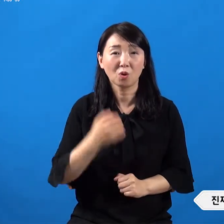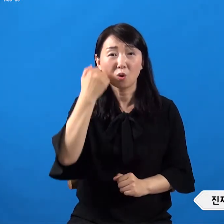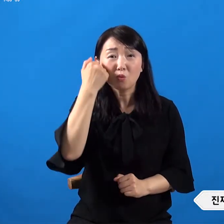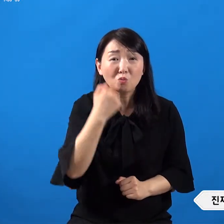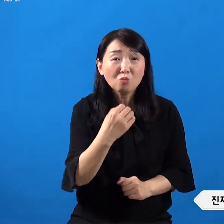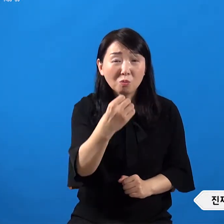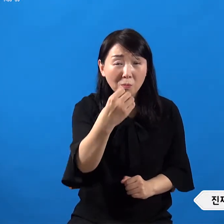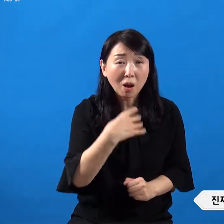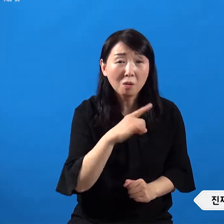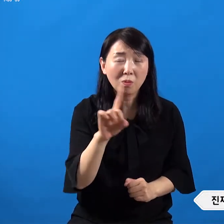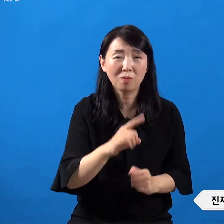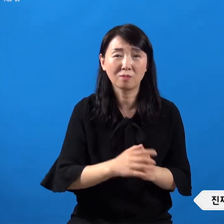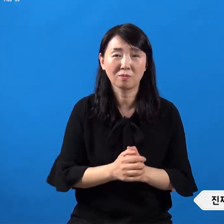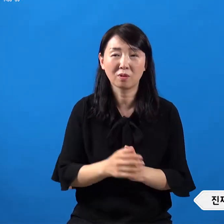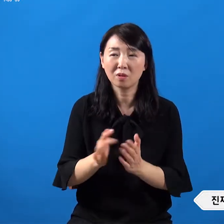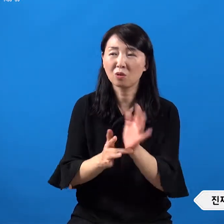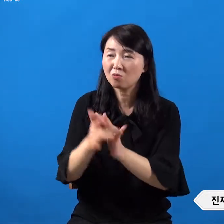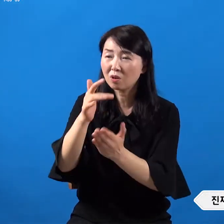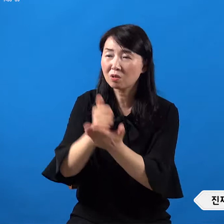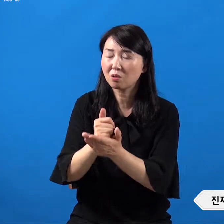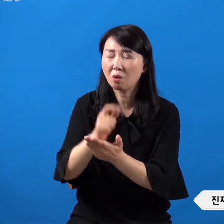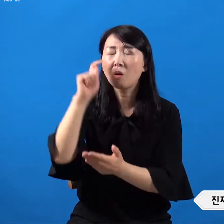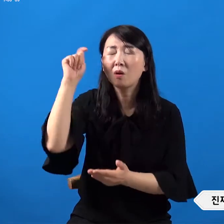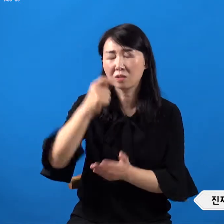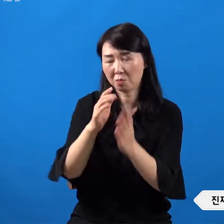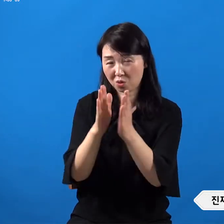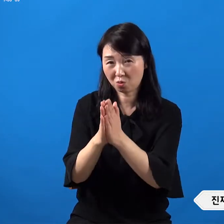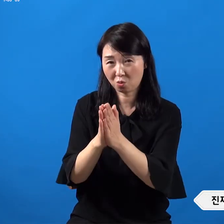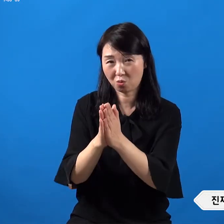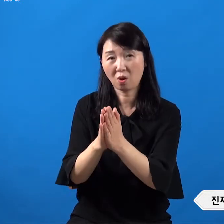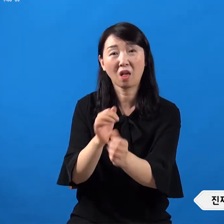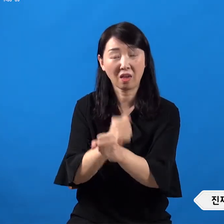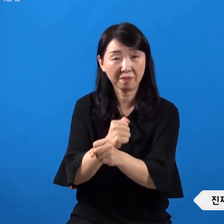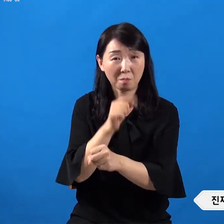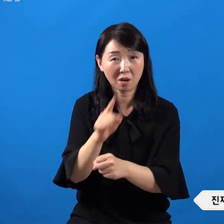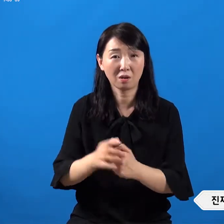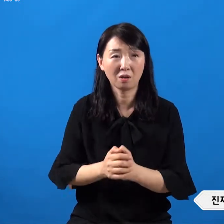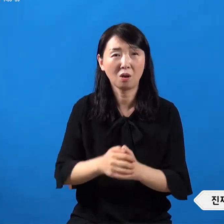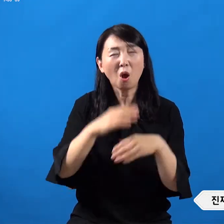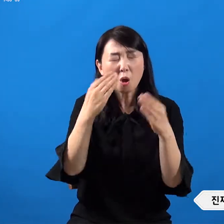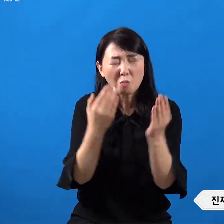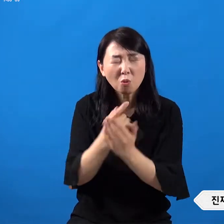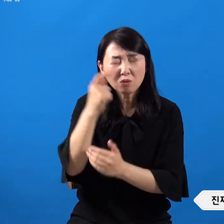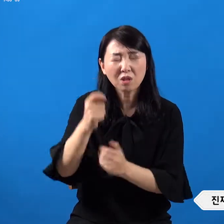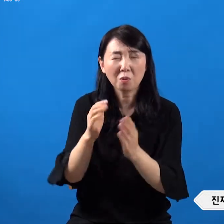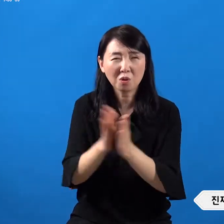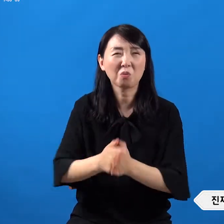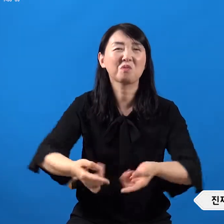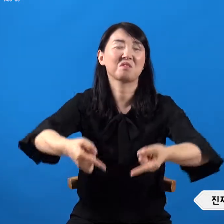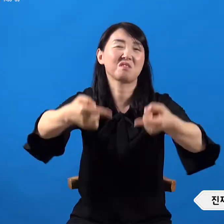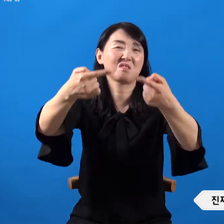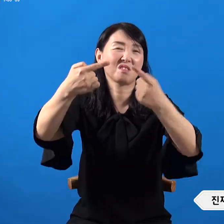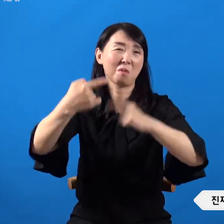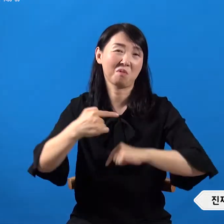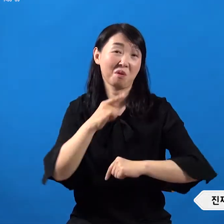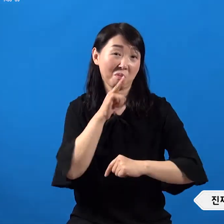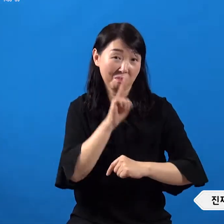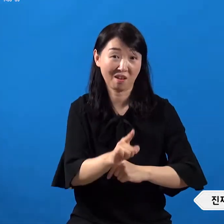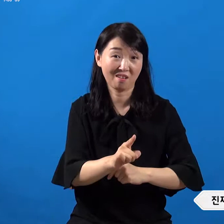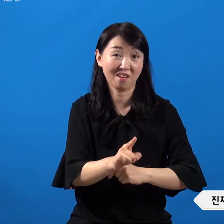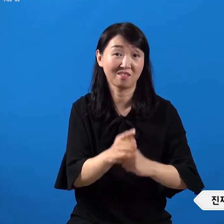분들은 이 말씀을 보면서 예수님께서도 새벽 기도를 하셨다고, 다 새벽 기도에 나와야 된다고 이야기하는